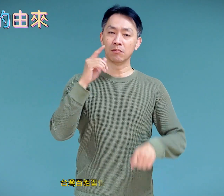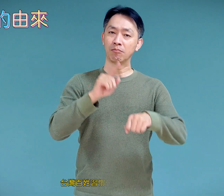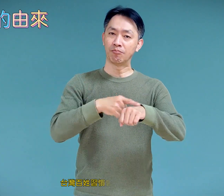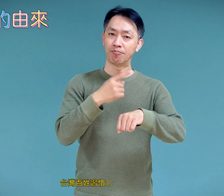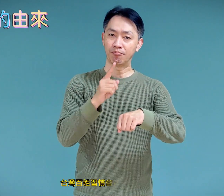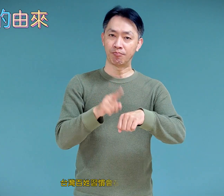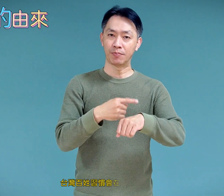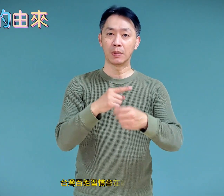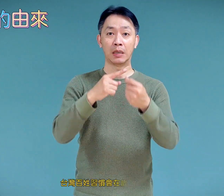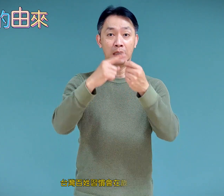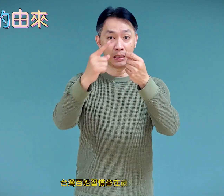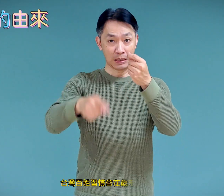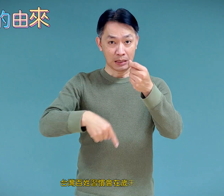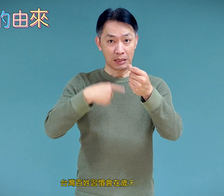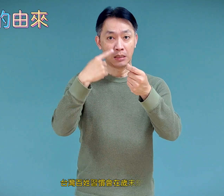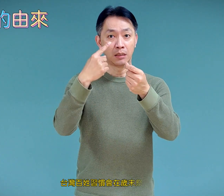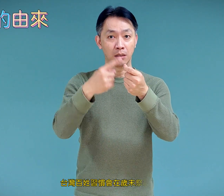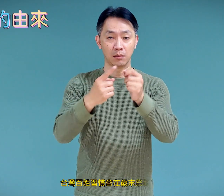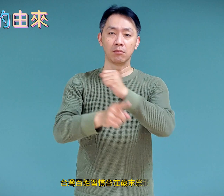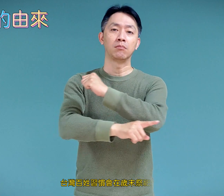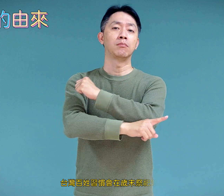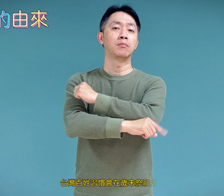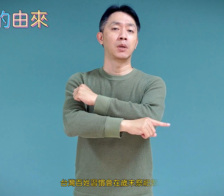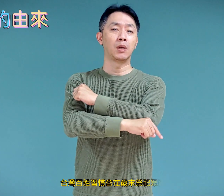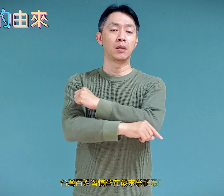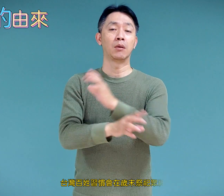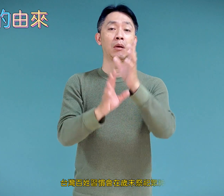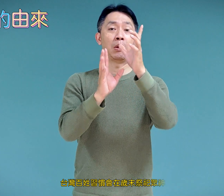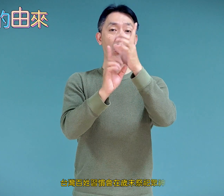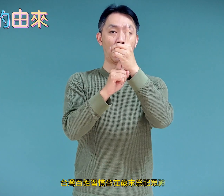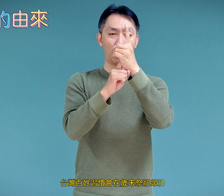台湾百姓习惯会在岁末祭祀众神，